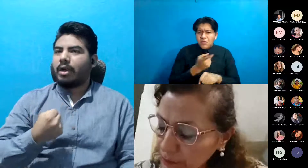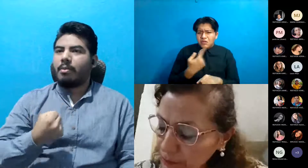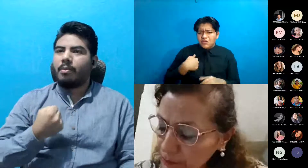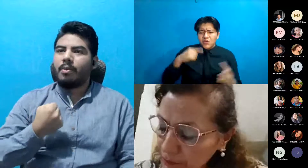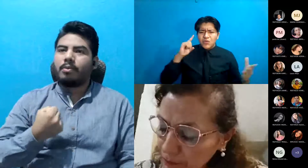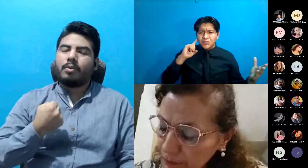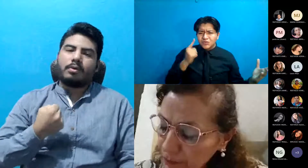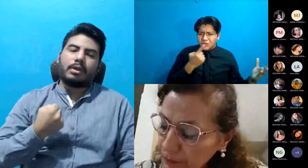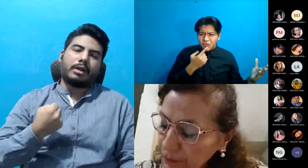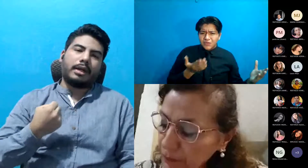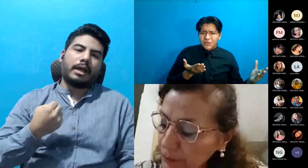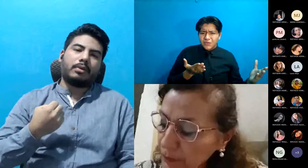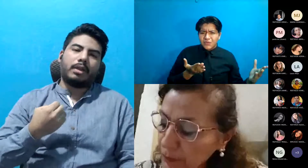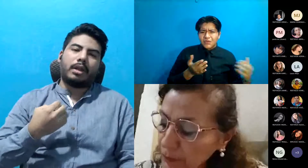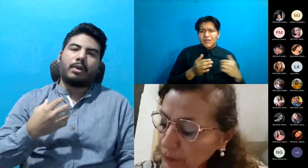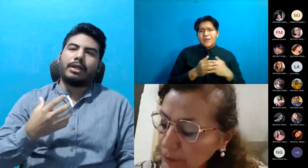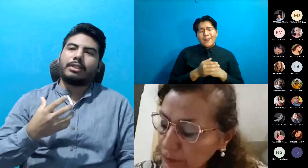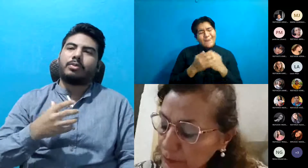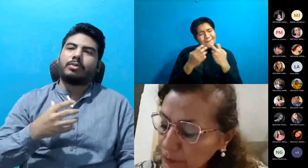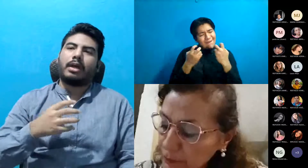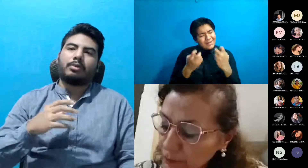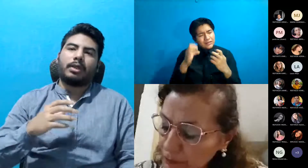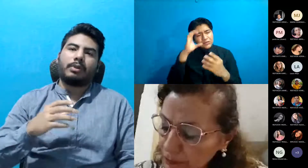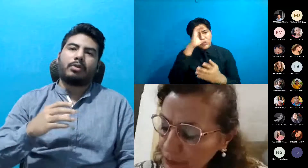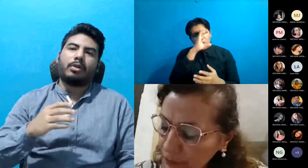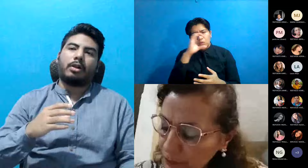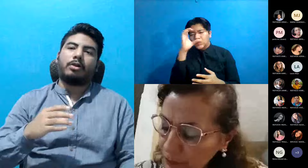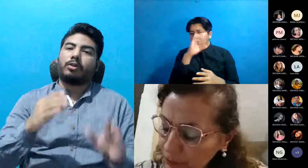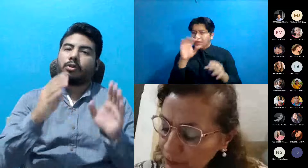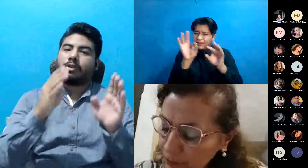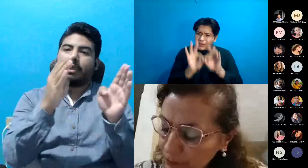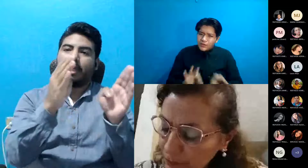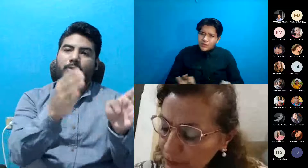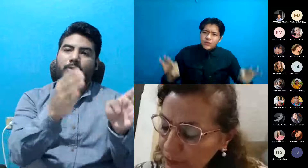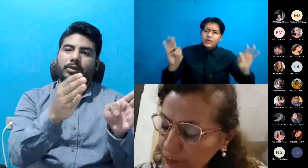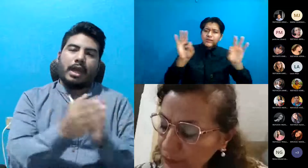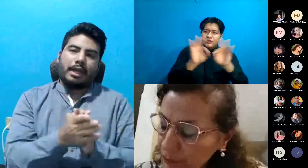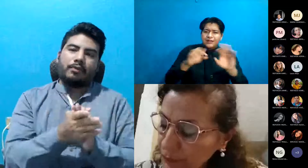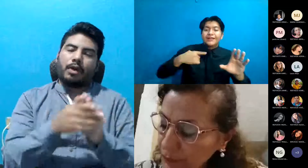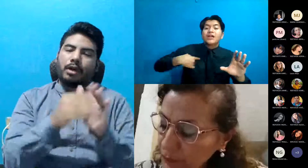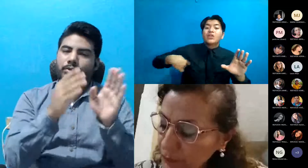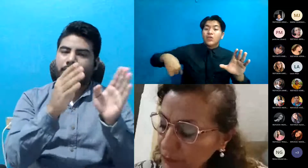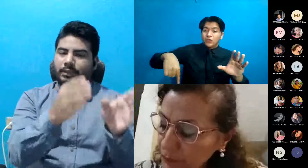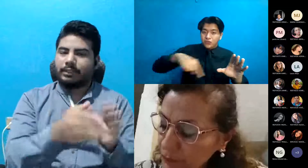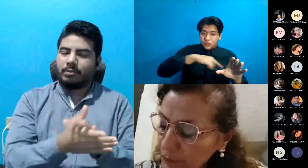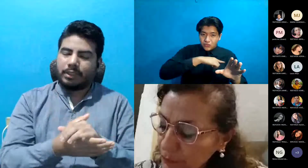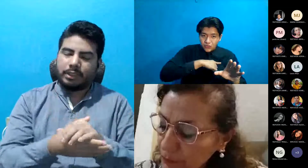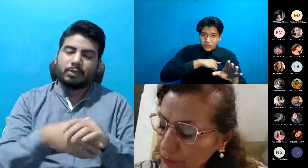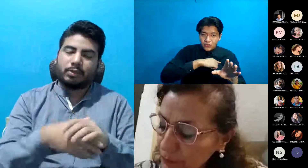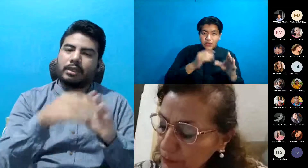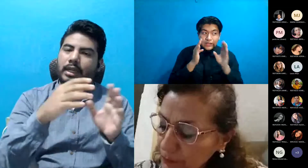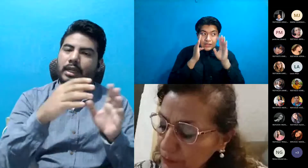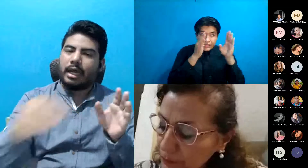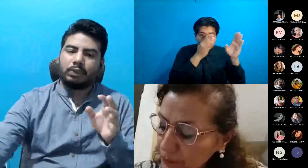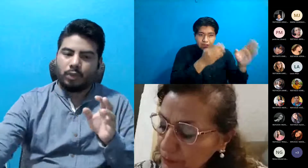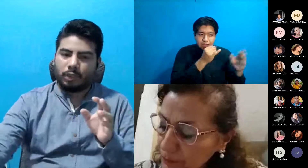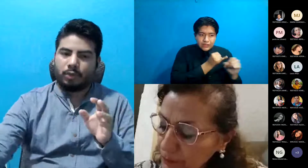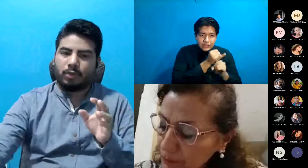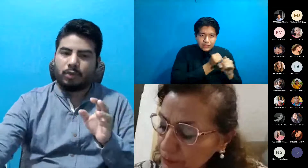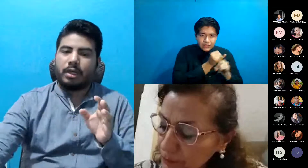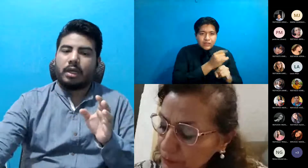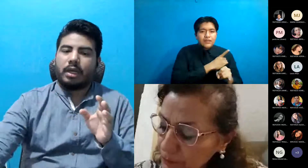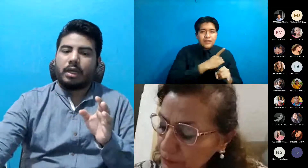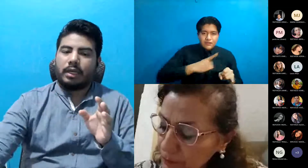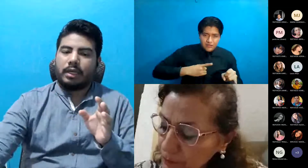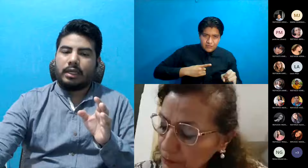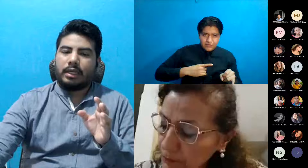aspecto cultural muy bien arraigado, de la cual es un aspecto del cual nosotros deberíamos enfocarnos en hacer esa investigación de la